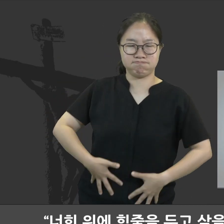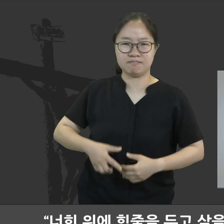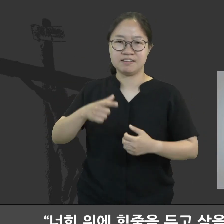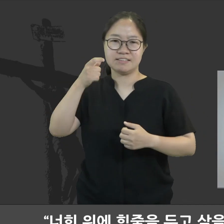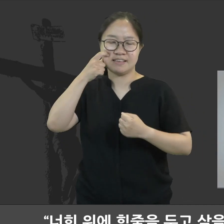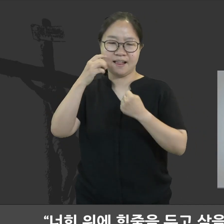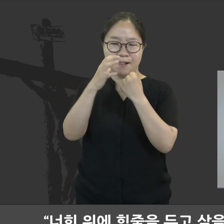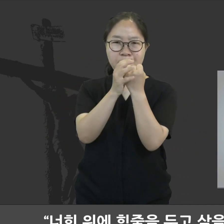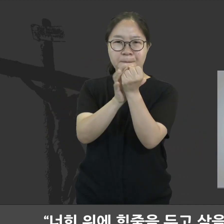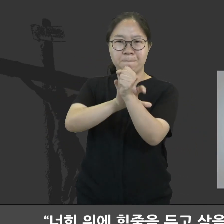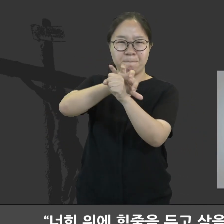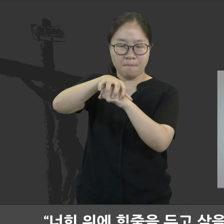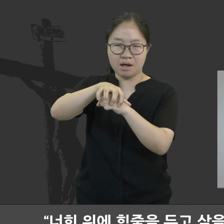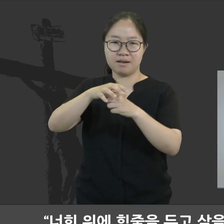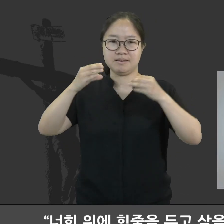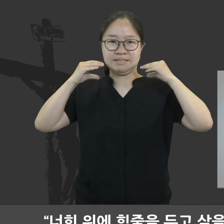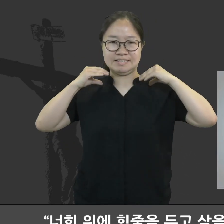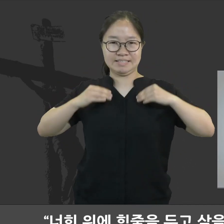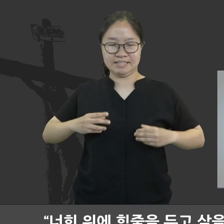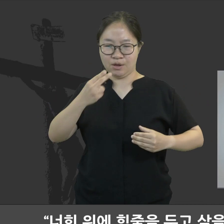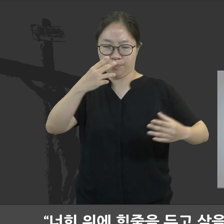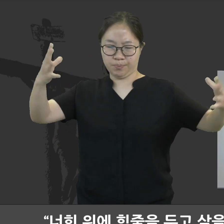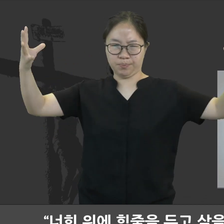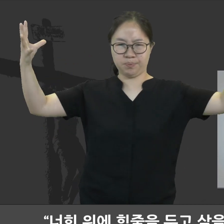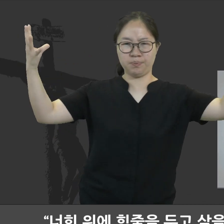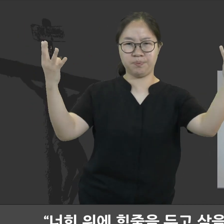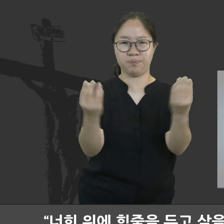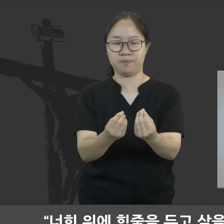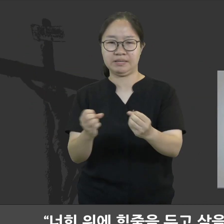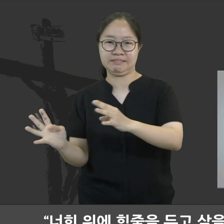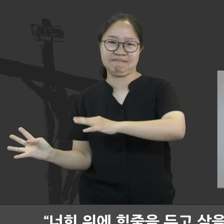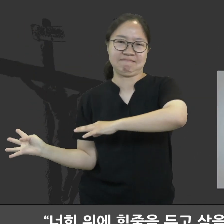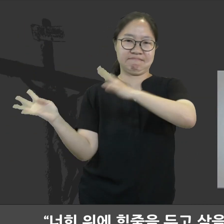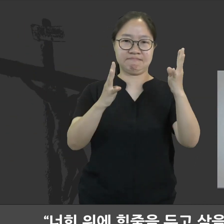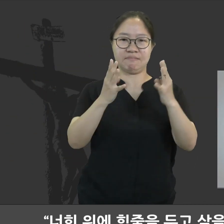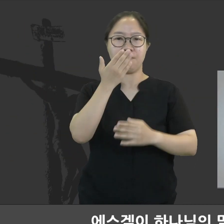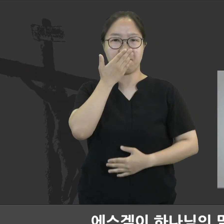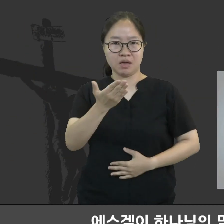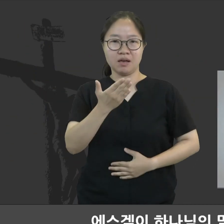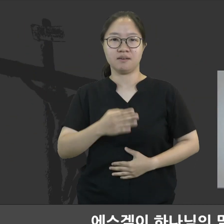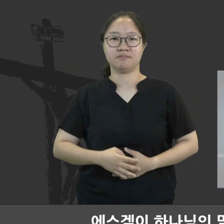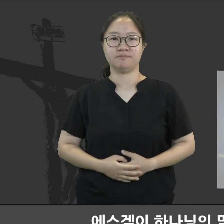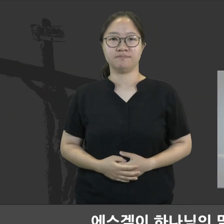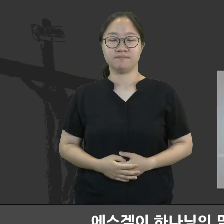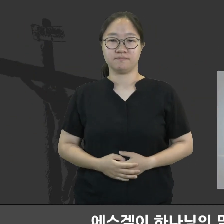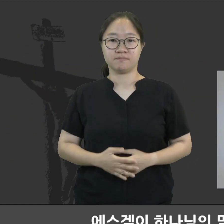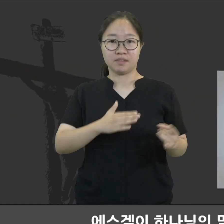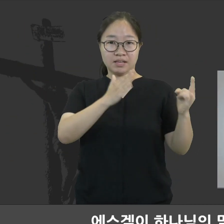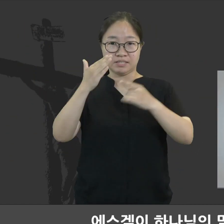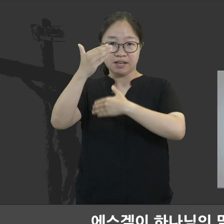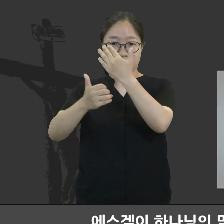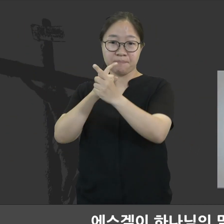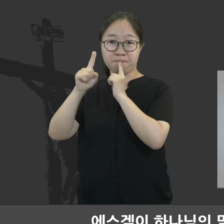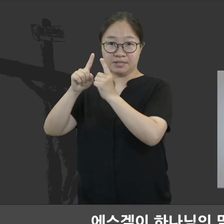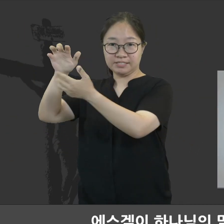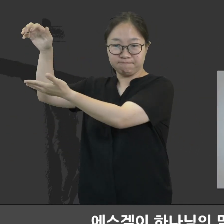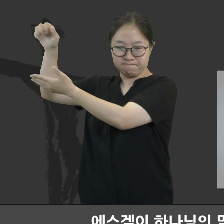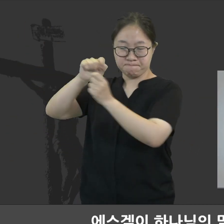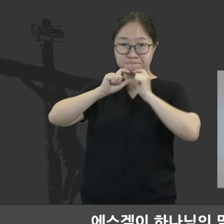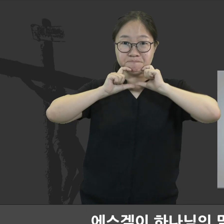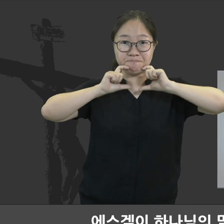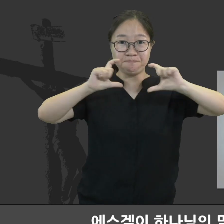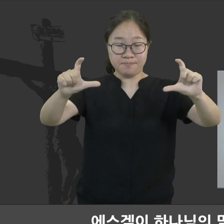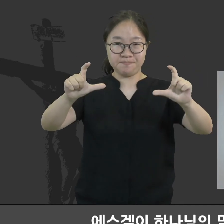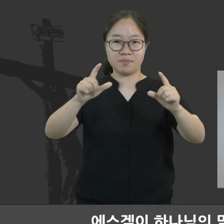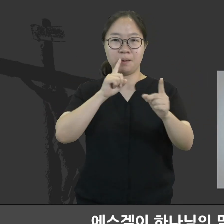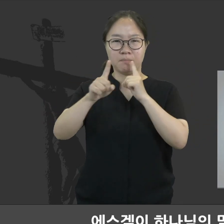덮고 너희 속에 생기를 넣으리니 너희가 살아나리라. 에스겔이 하나님의 말씀을 대언하자